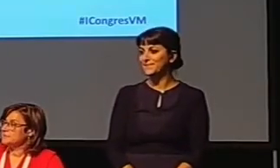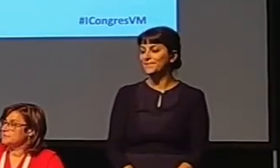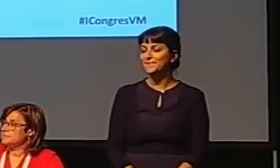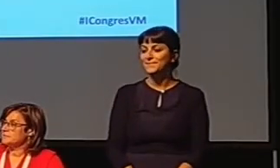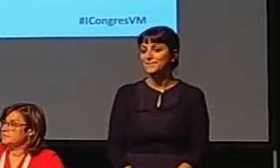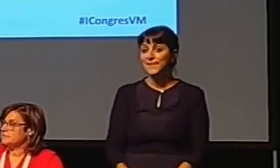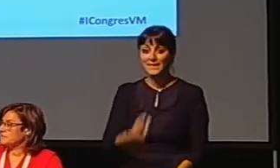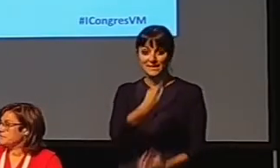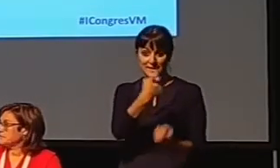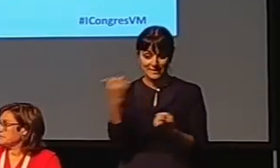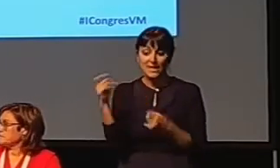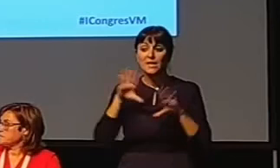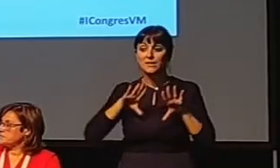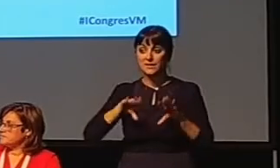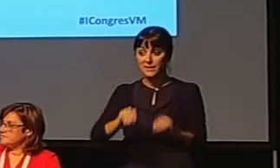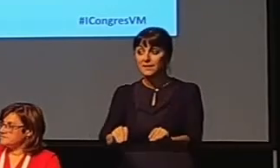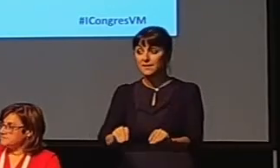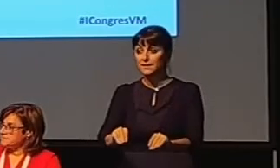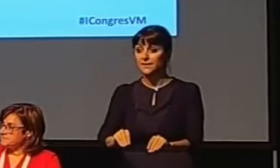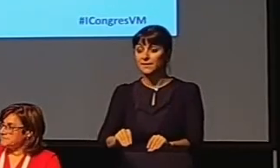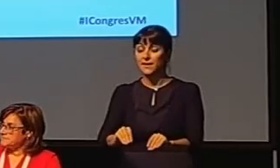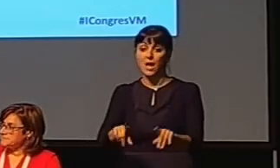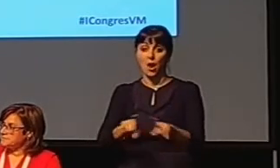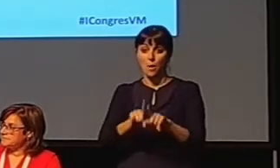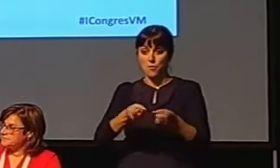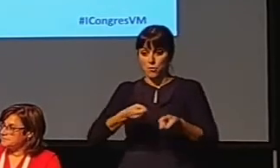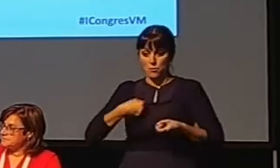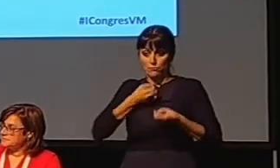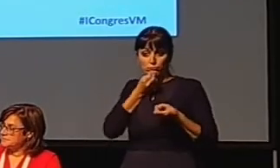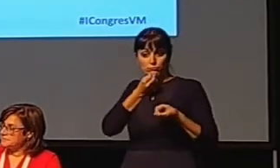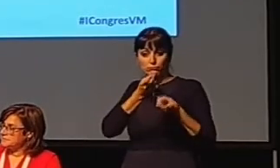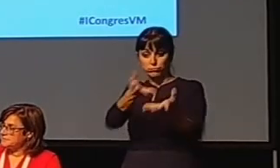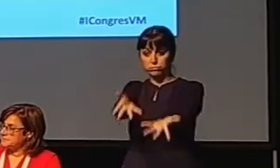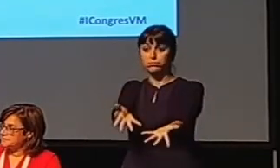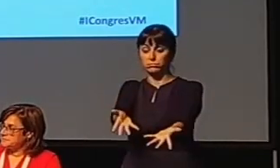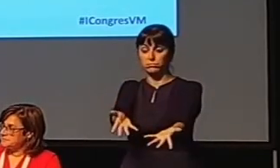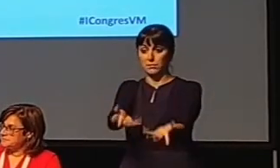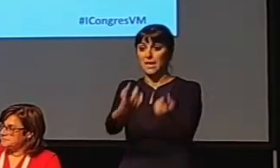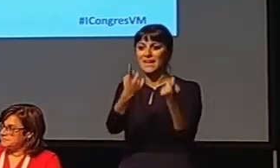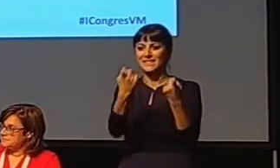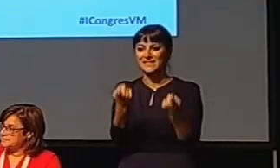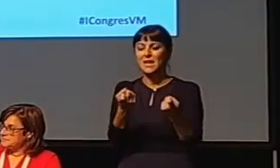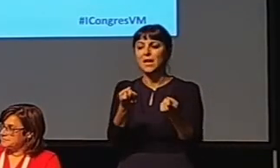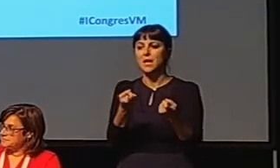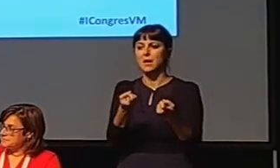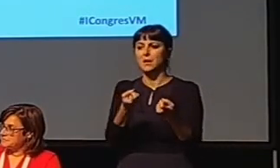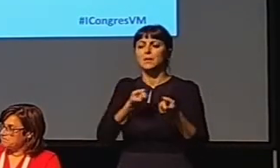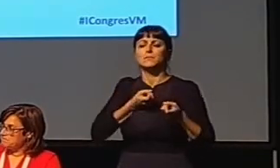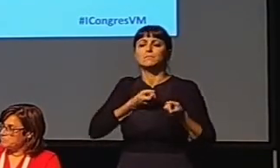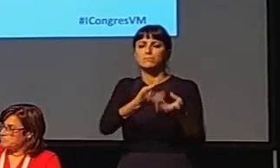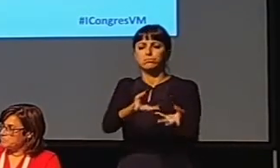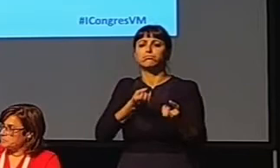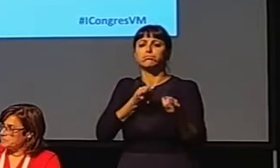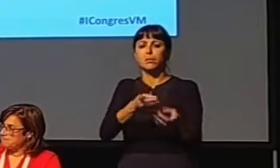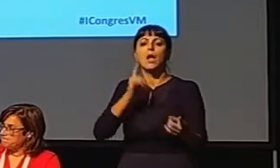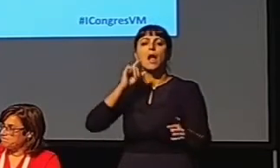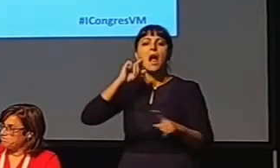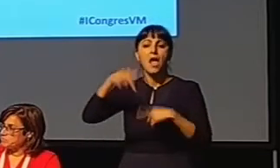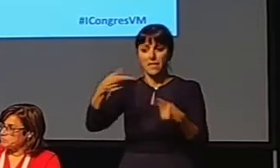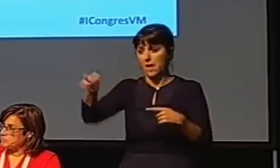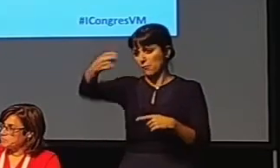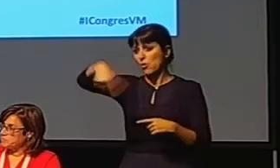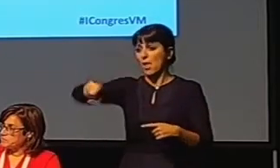Necessitem utilitzar l'exposició que estic fent, o sigui, necessitem exposar-nos totes les que esteu exposant-vos cada